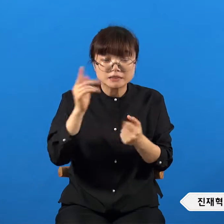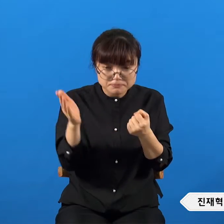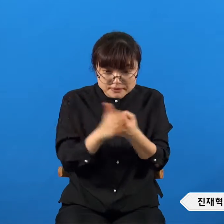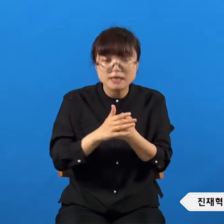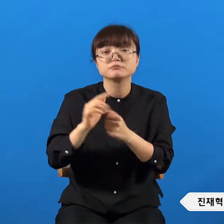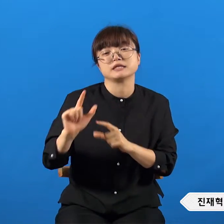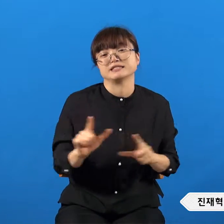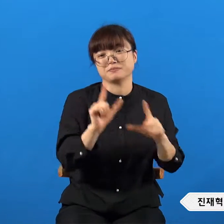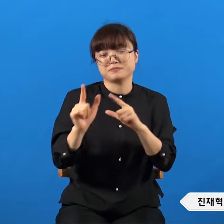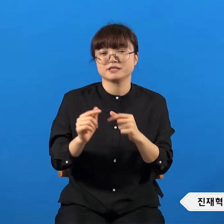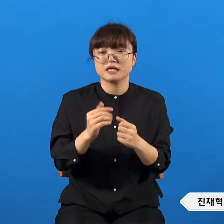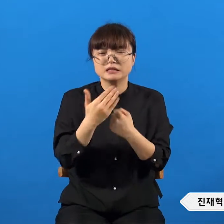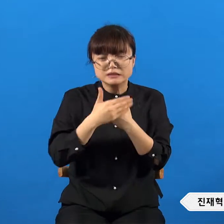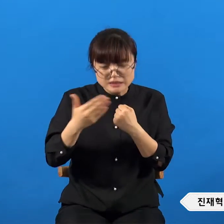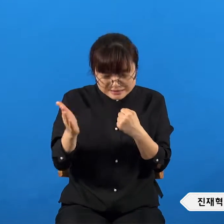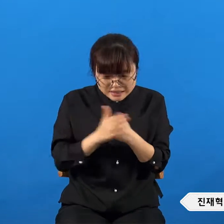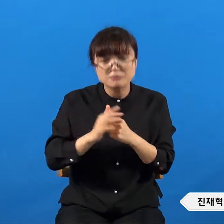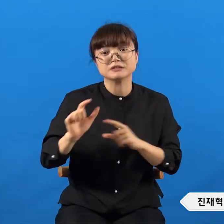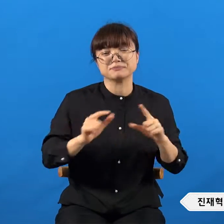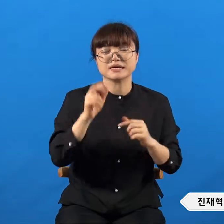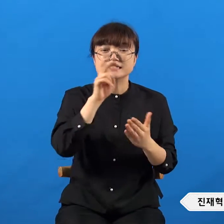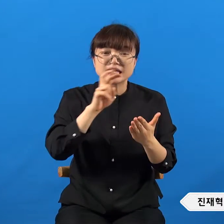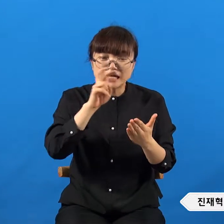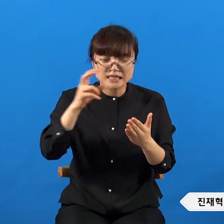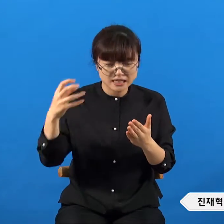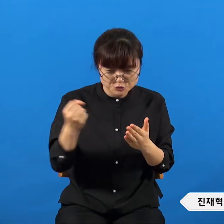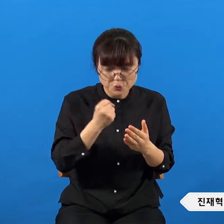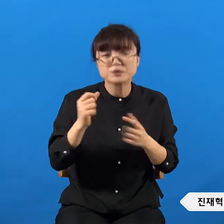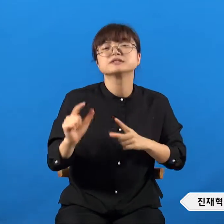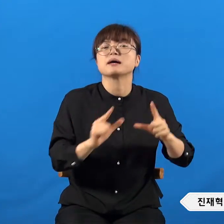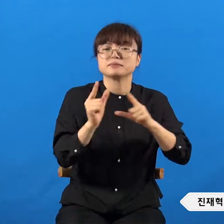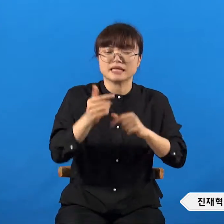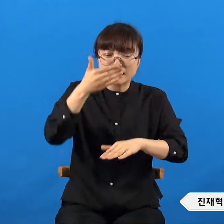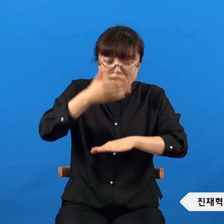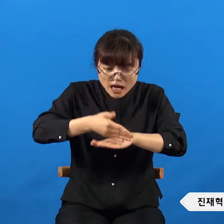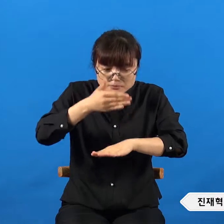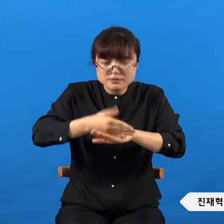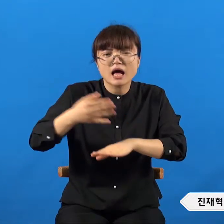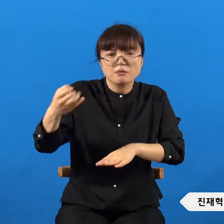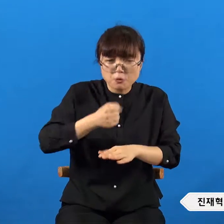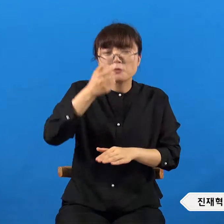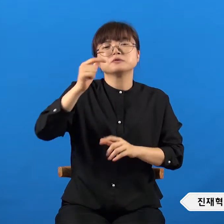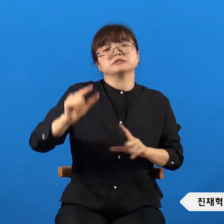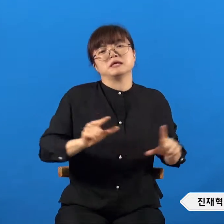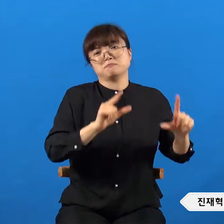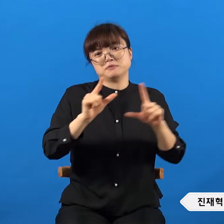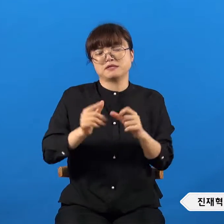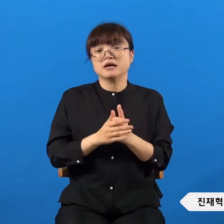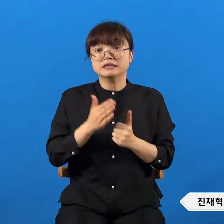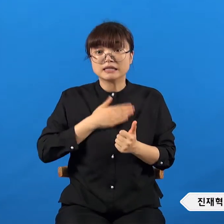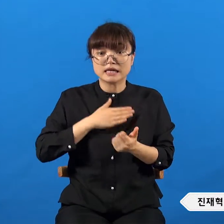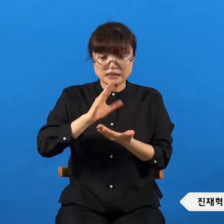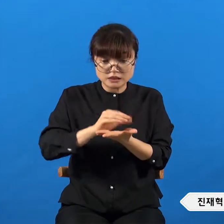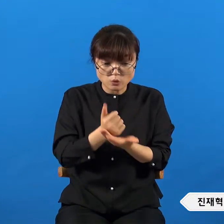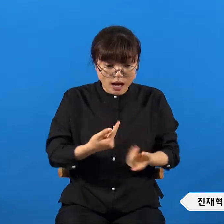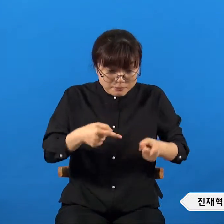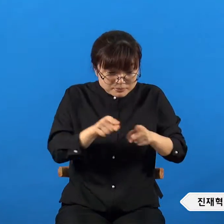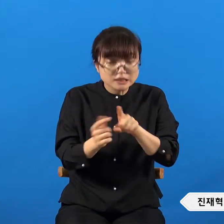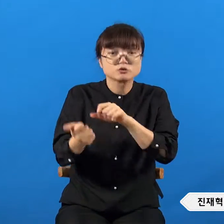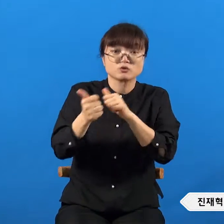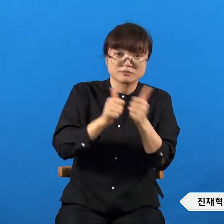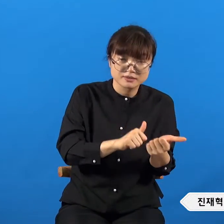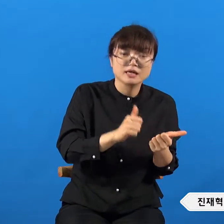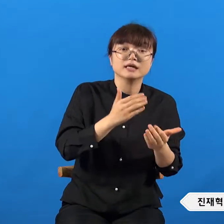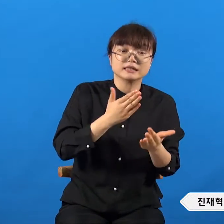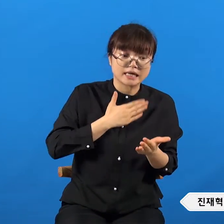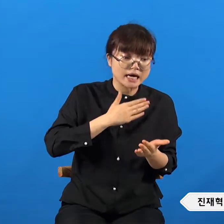삽니다. 은혜에 삽니다. 찬양에 삽니다. 감사에 삽니다. 내가 그리스도와 함께